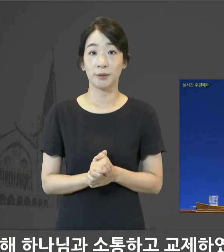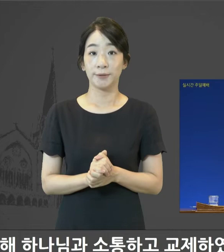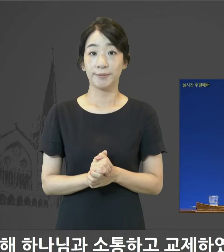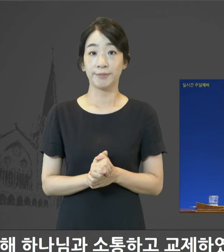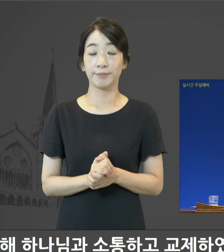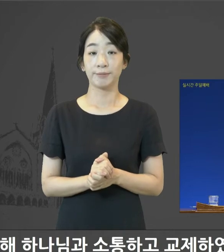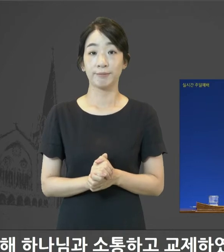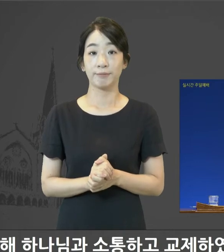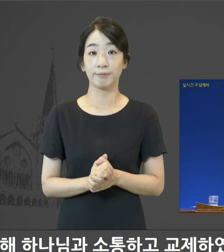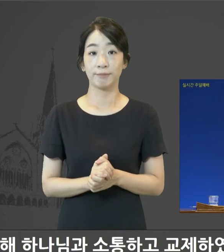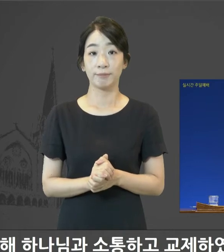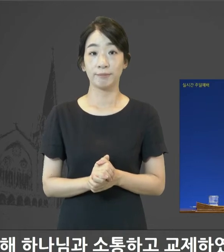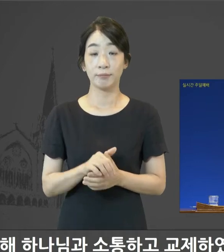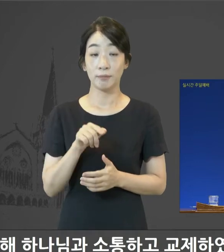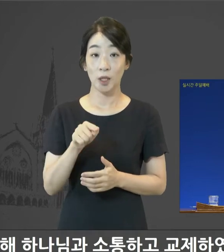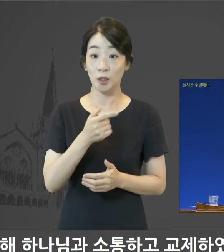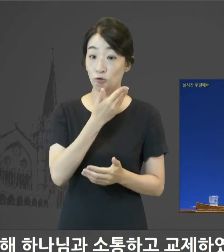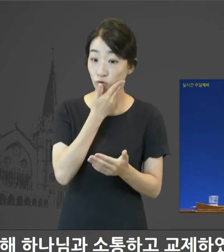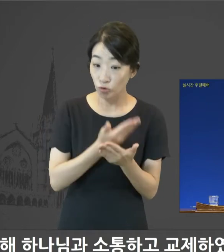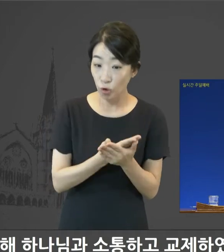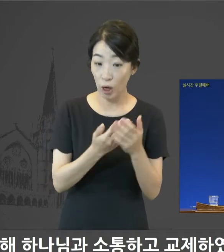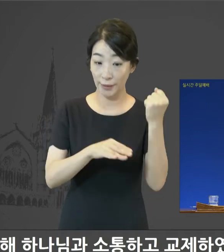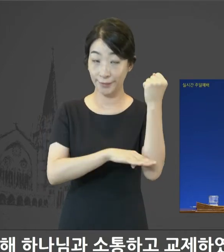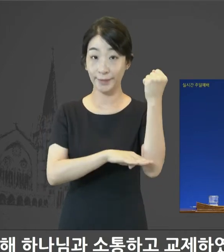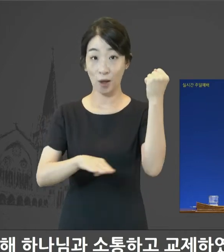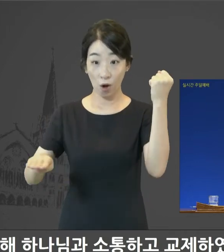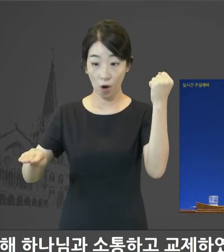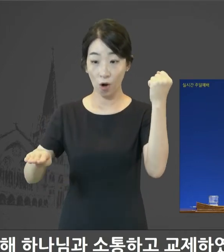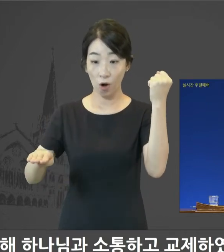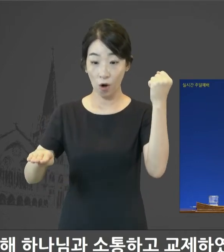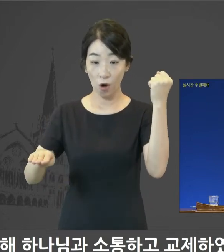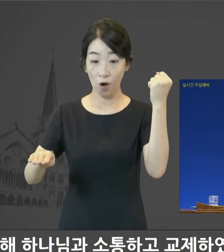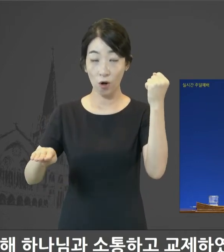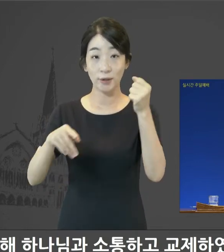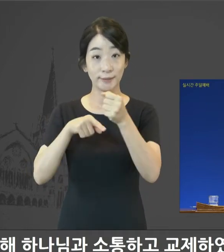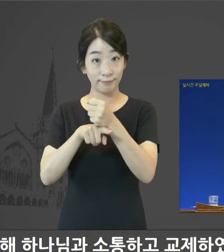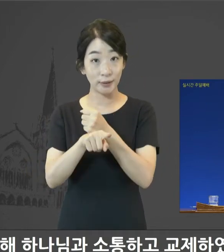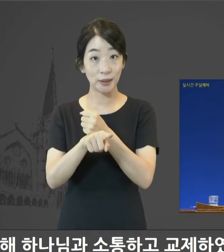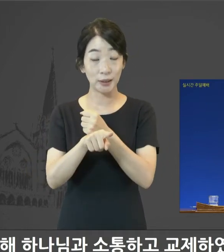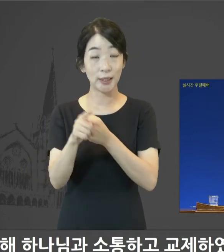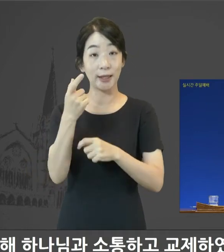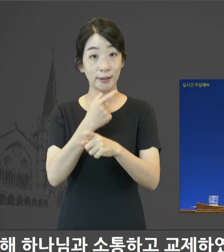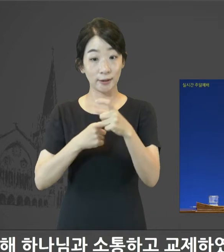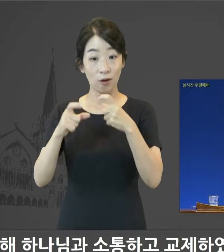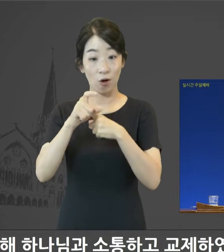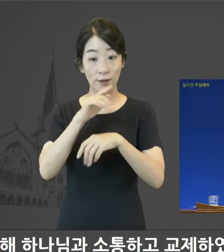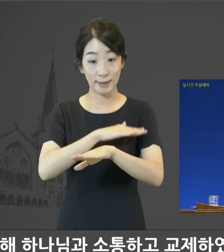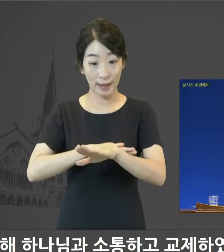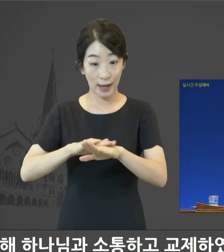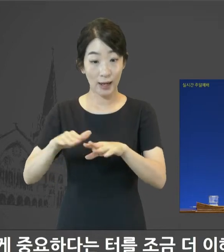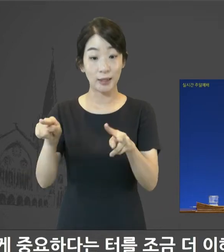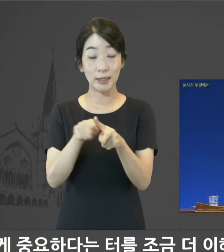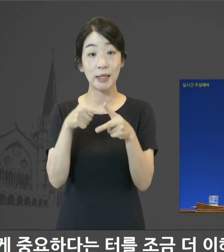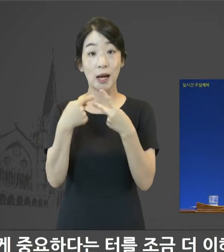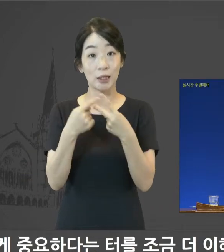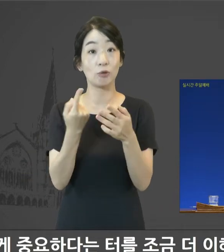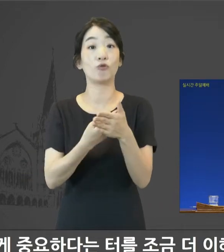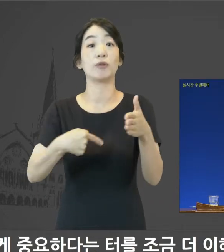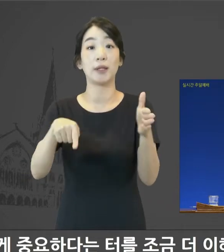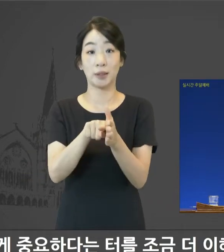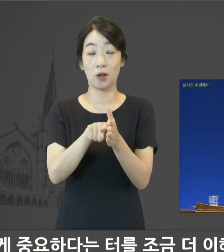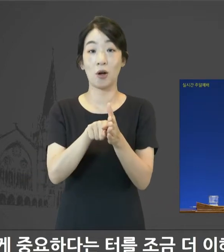이게 중요하다는 터를 조금 더 잘 이해하기 위해서 실제 예루살렘에